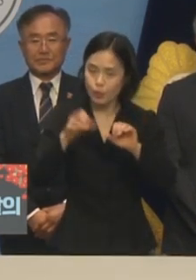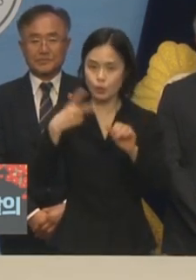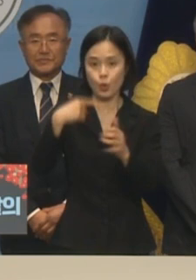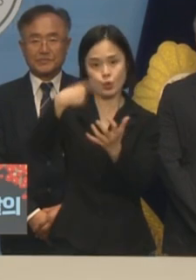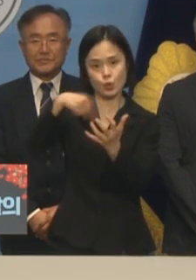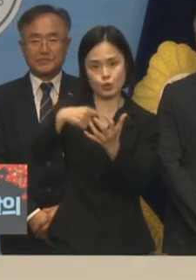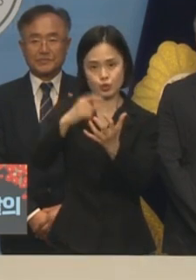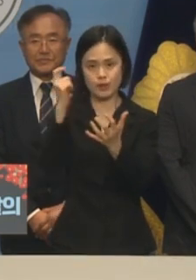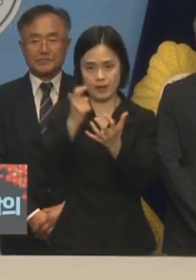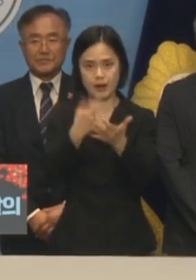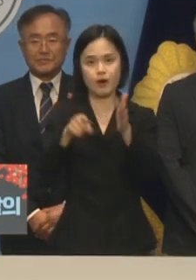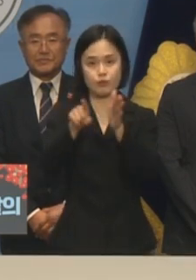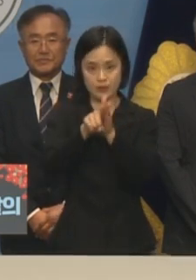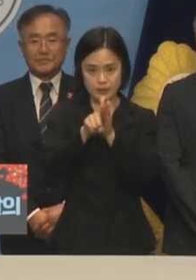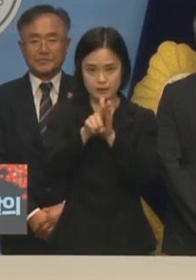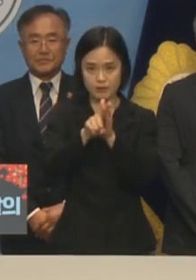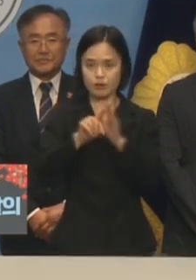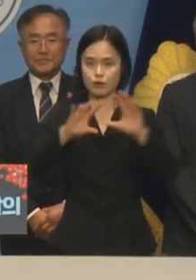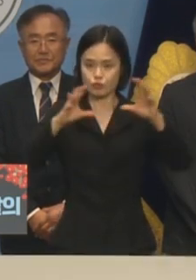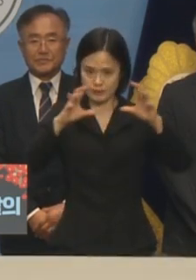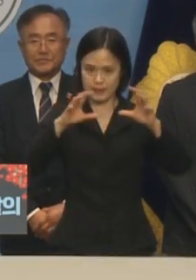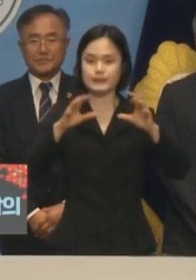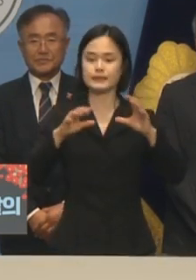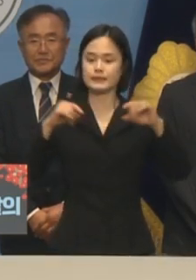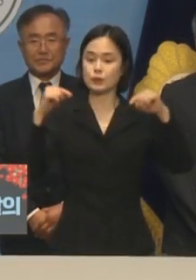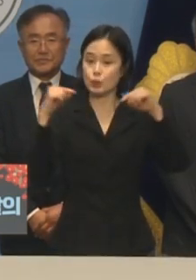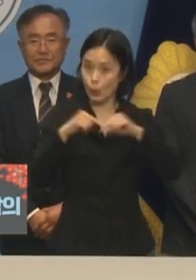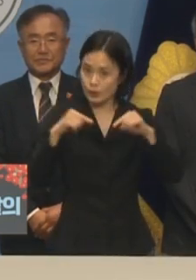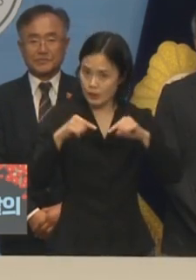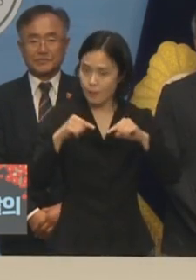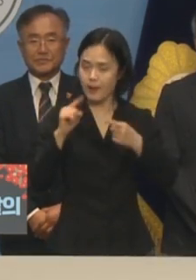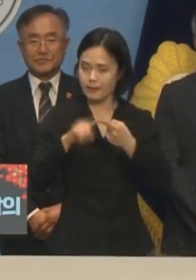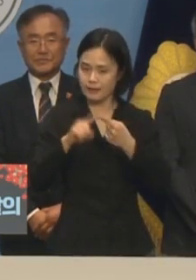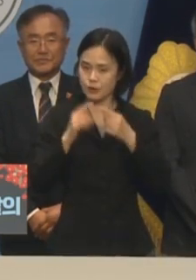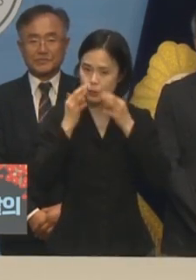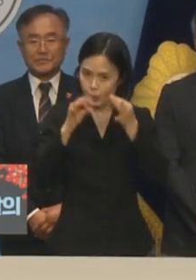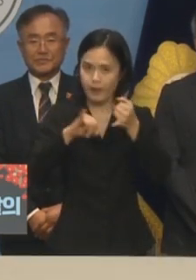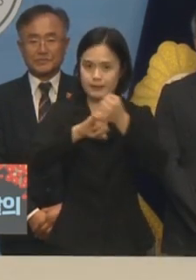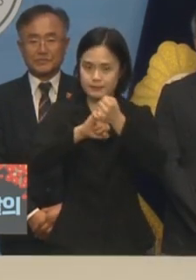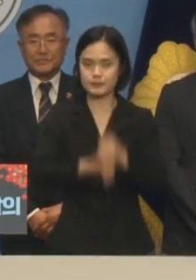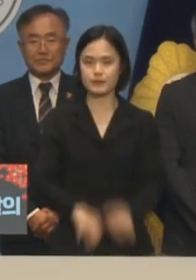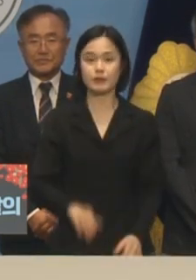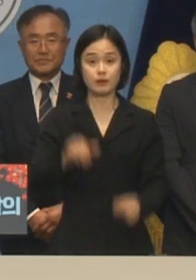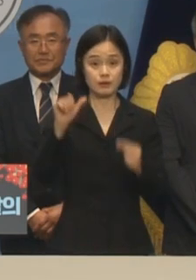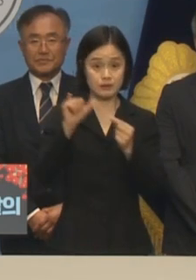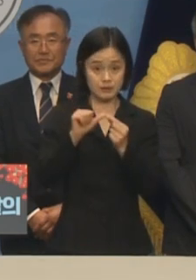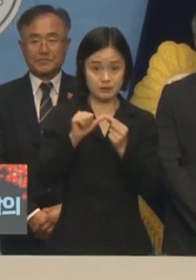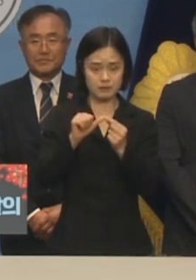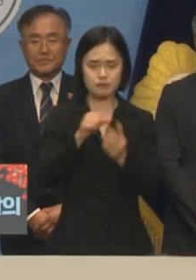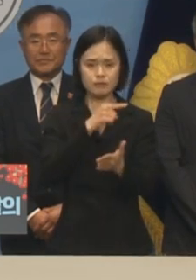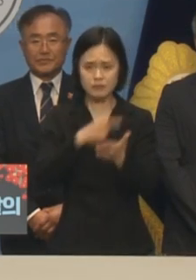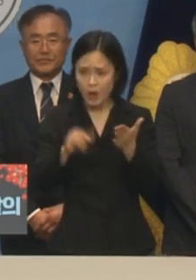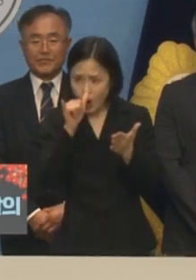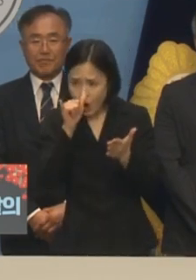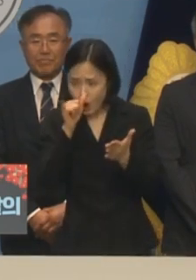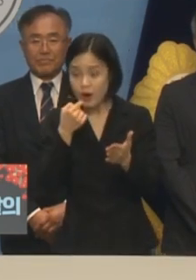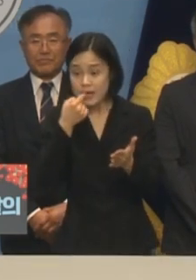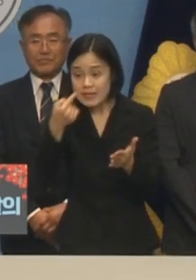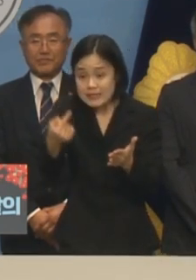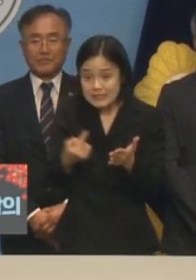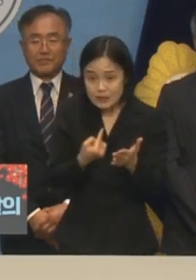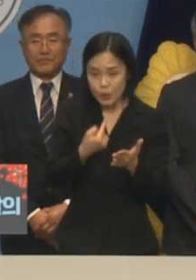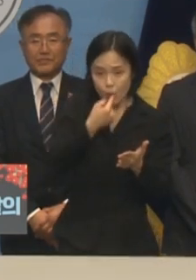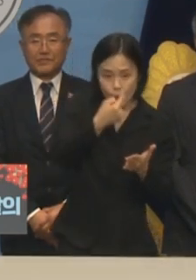교섭을 강화하겠습니다. 다섯째, 피해 신고를 항시 접수하도록 하겠습니다.